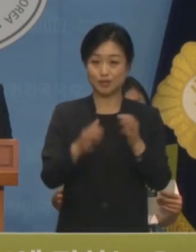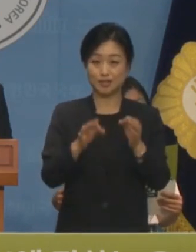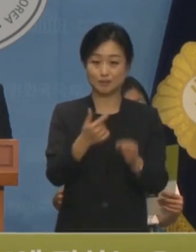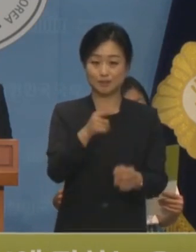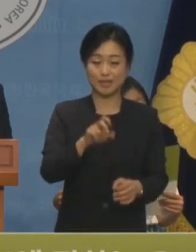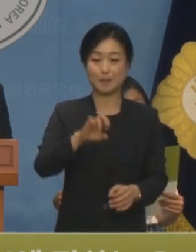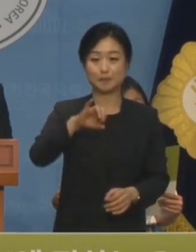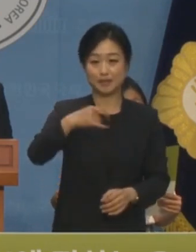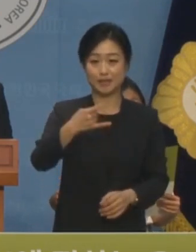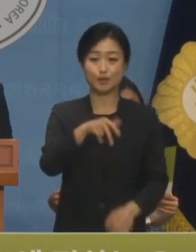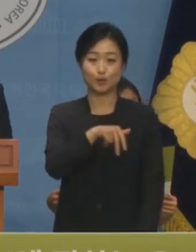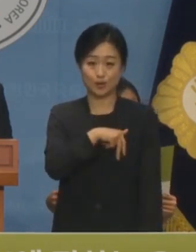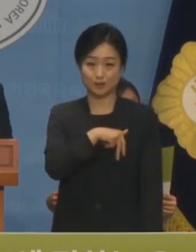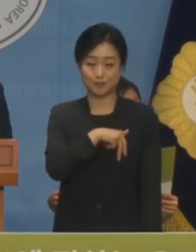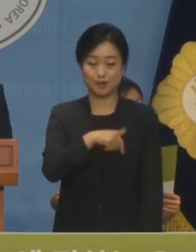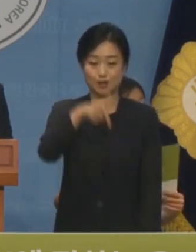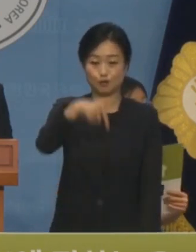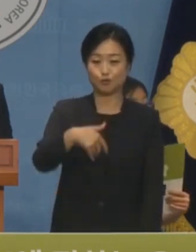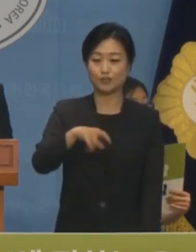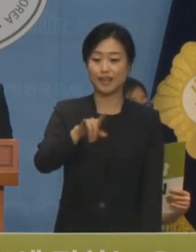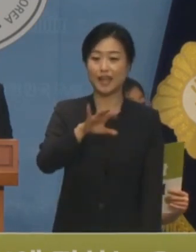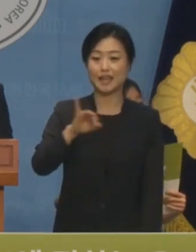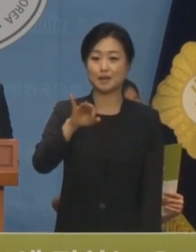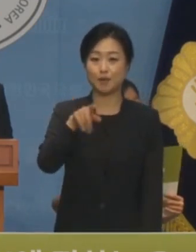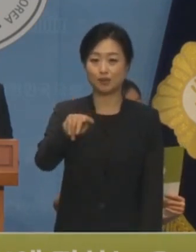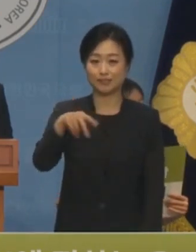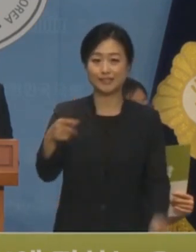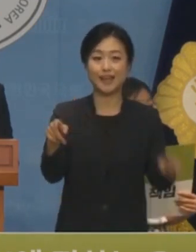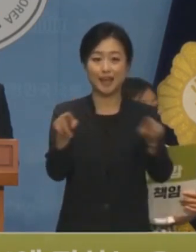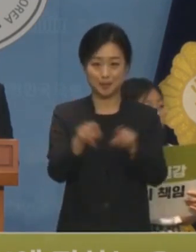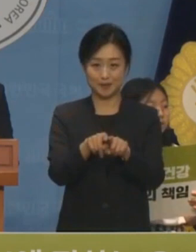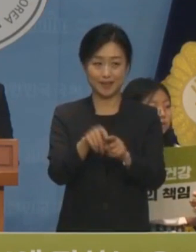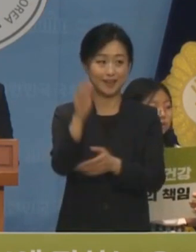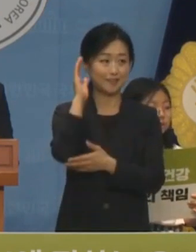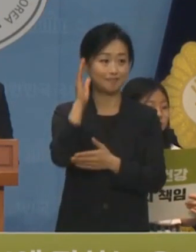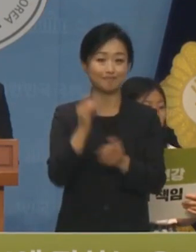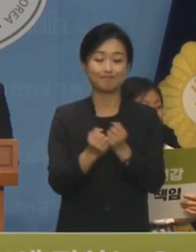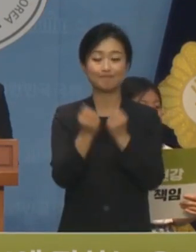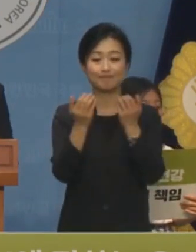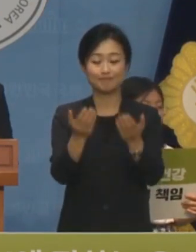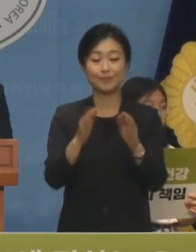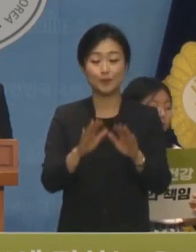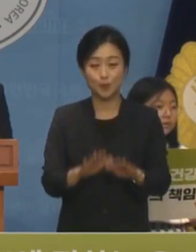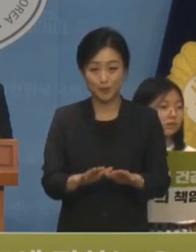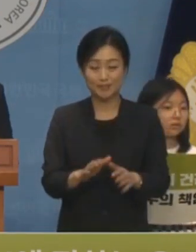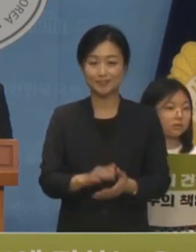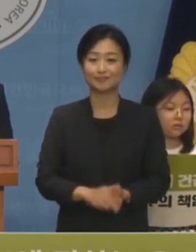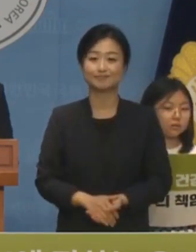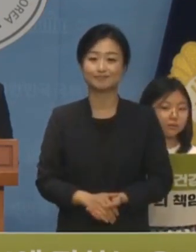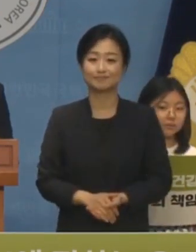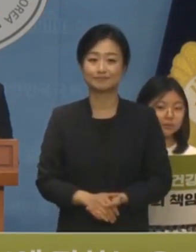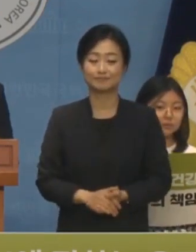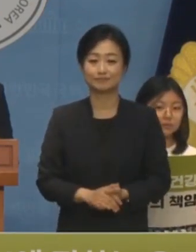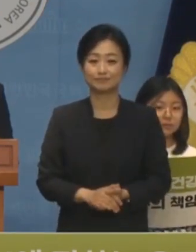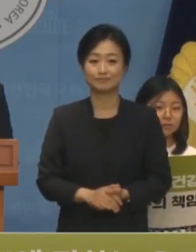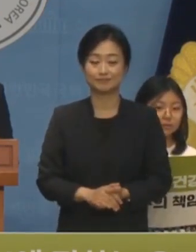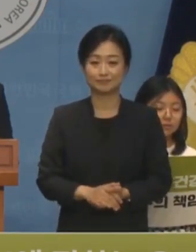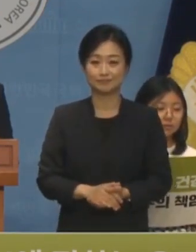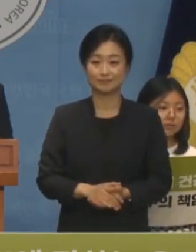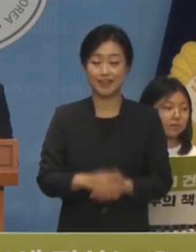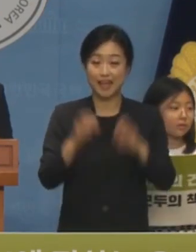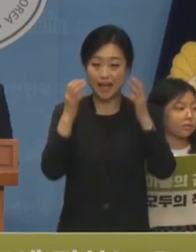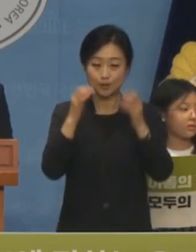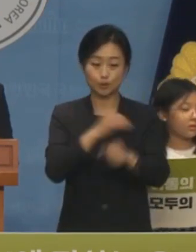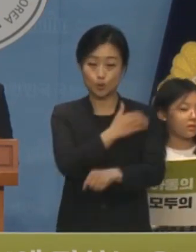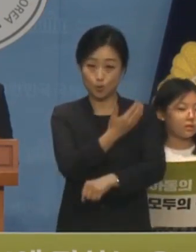김남희 의원님과 굿네이버스가 함께 마련한 자리입니다. 특별히 오늘 기자회견은 굿네이버스